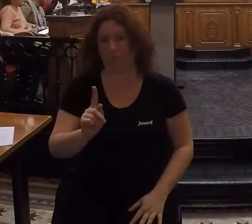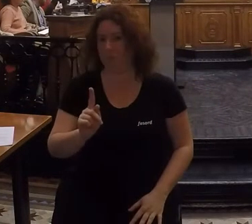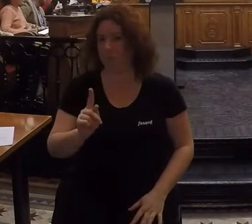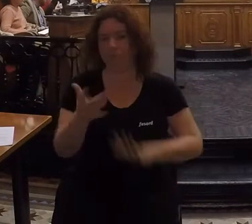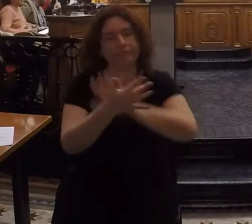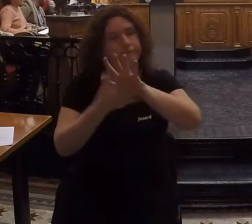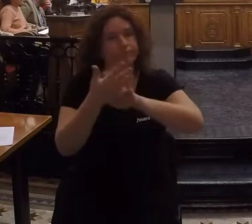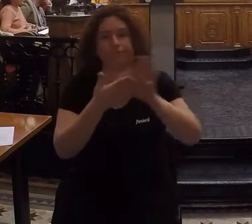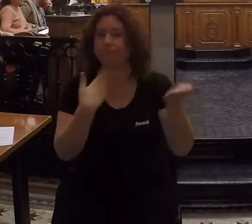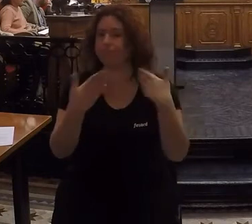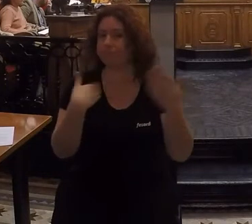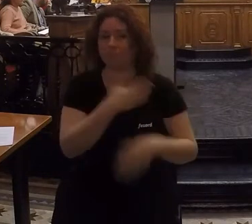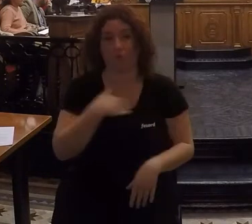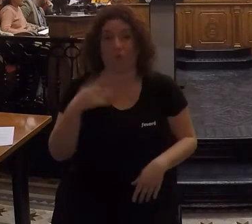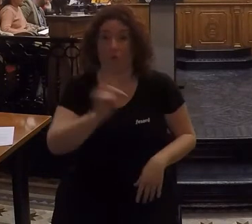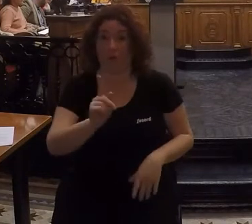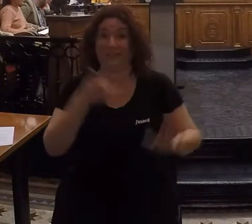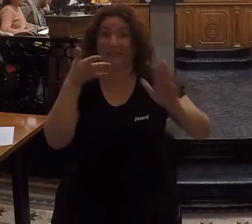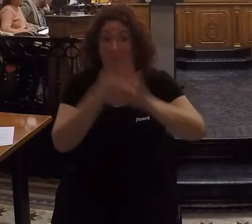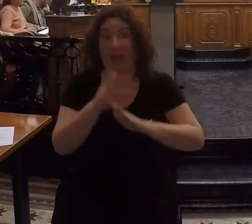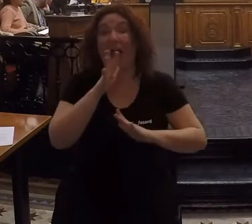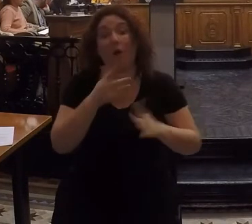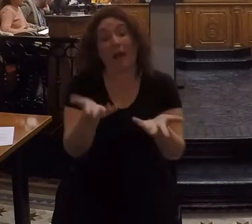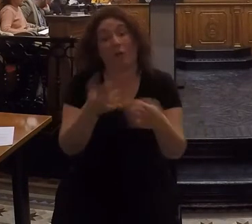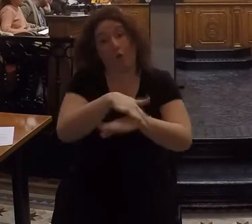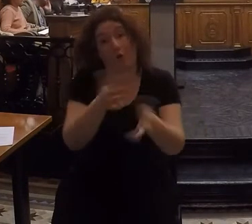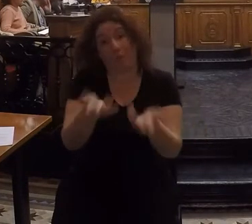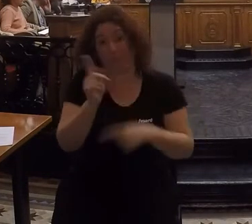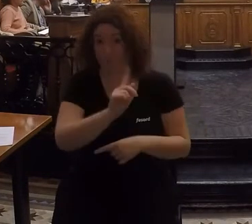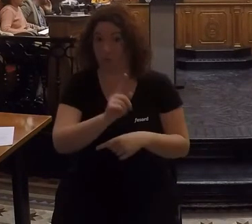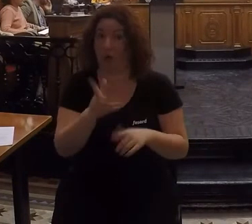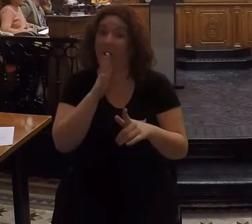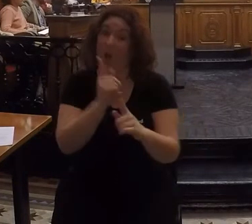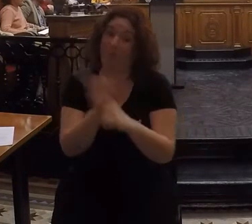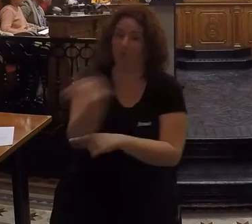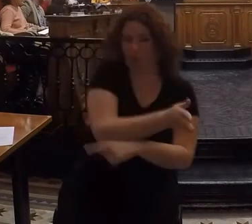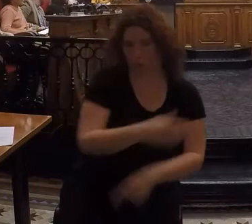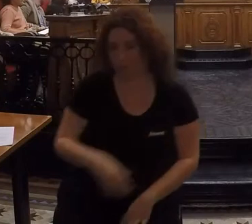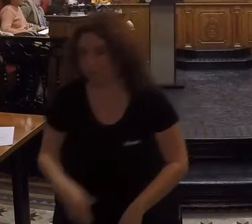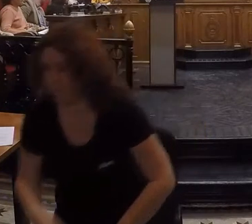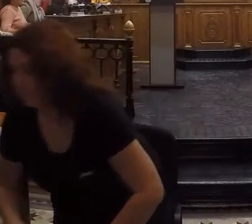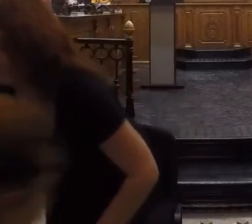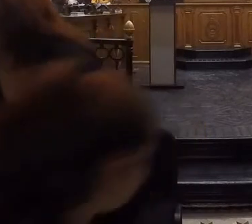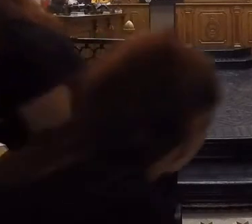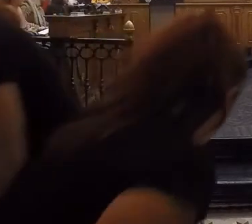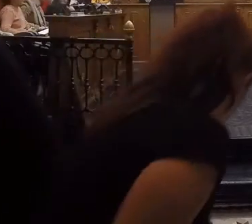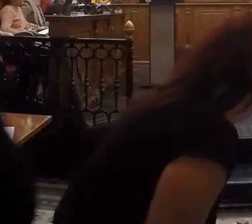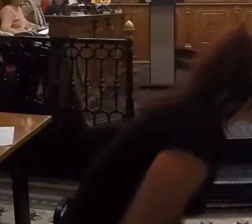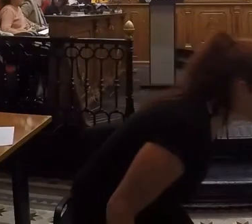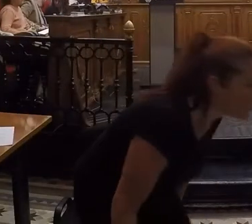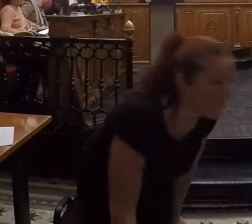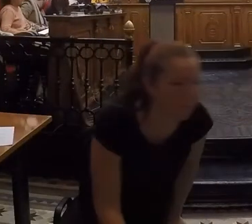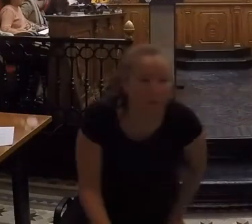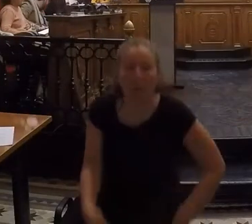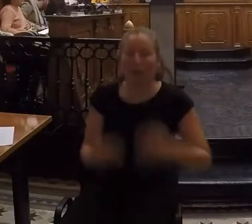les ha llevado a estar hoy donde están sentados. Nada más. Gracias. Muchas gracias, señora Lavit.